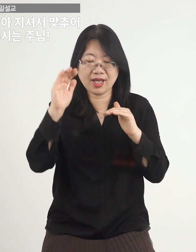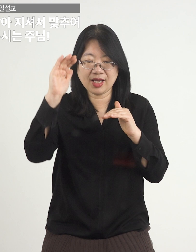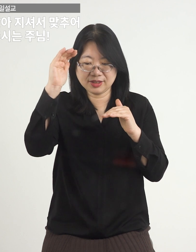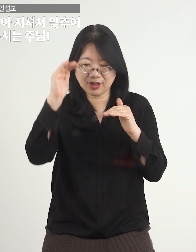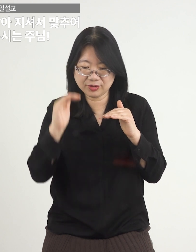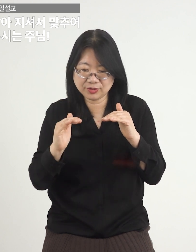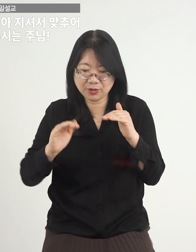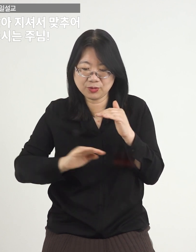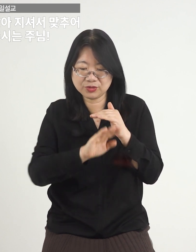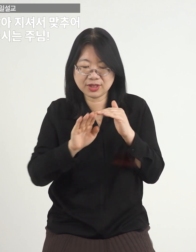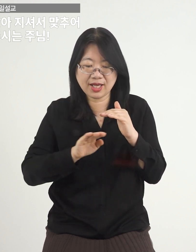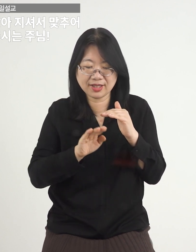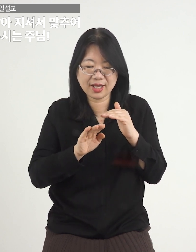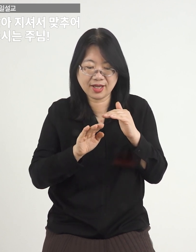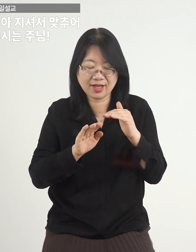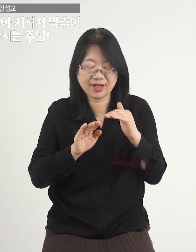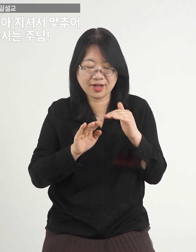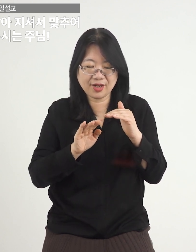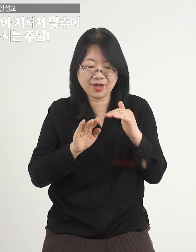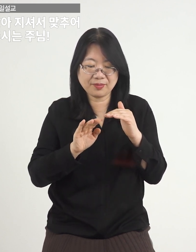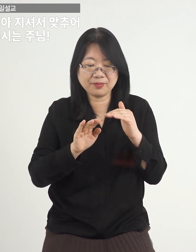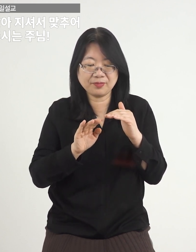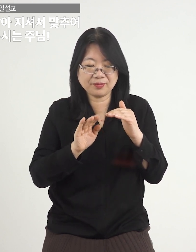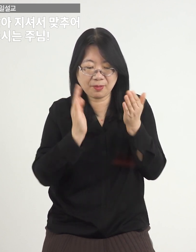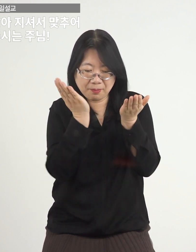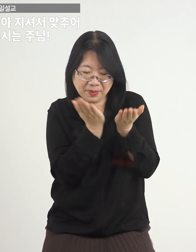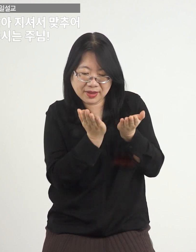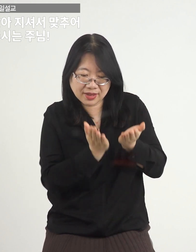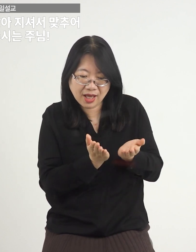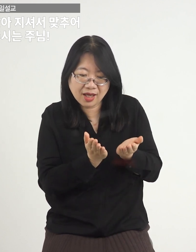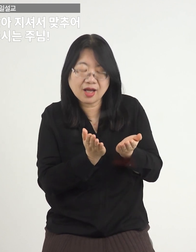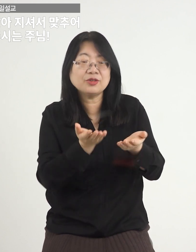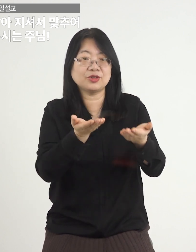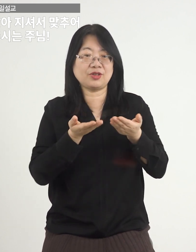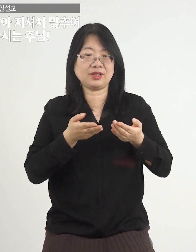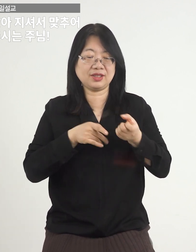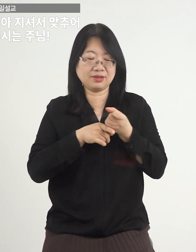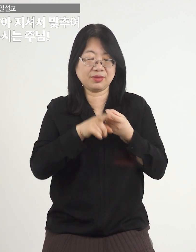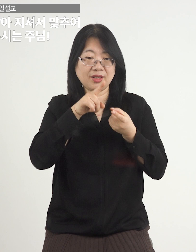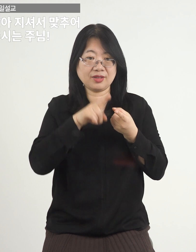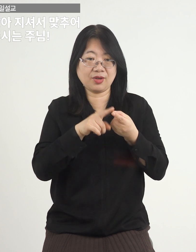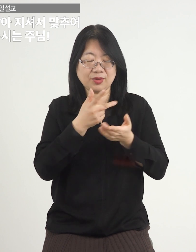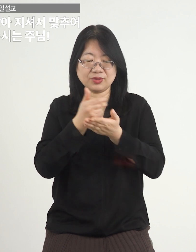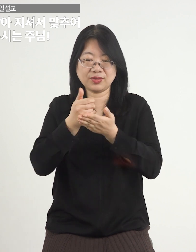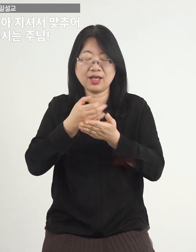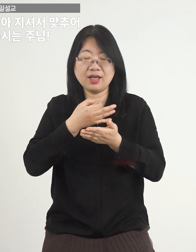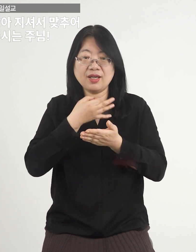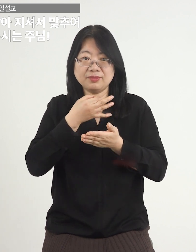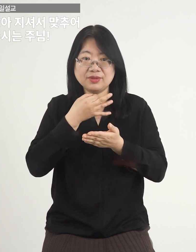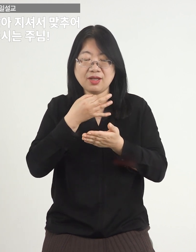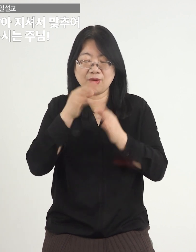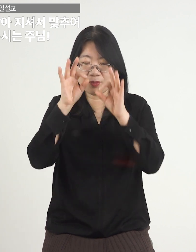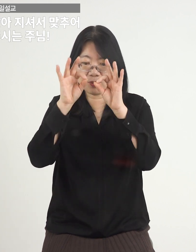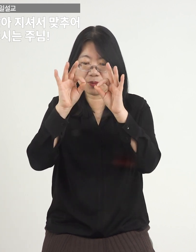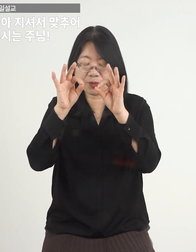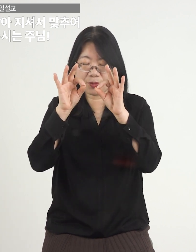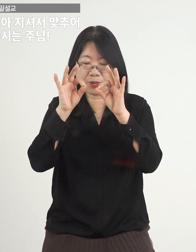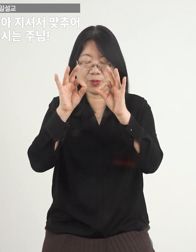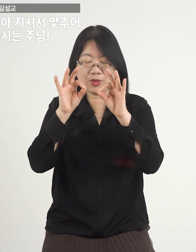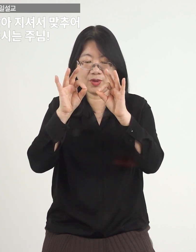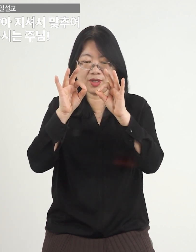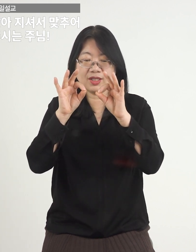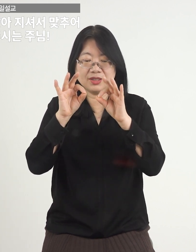우리에게 맞추셨는가에 대한 의미를 한번 함께 주의 음성 앞에